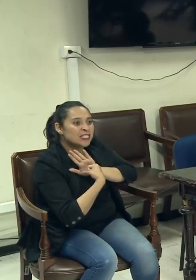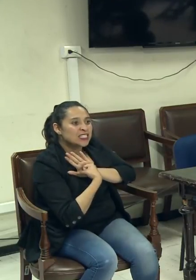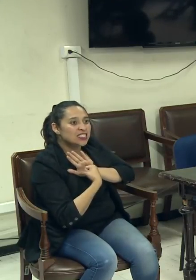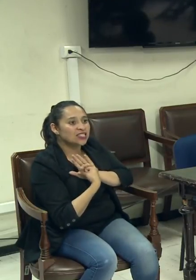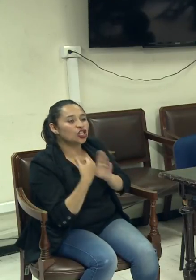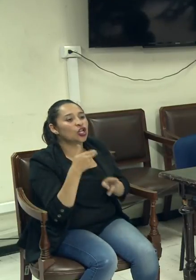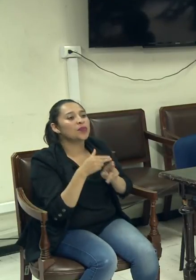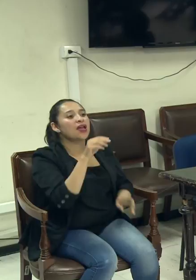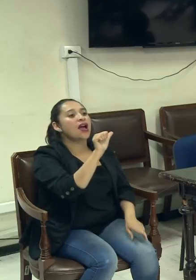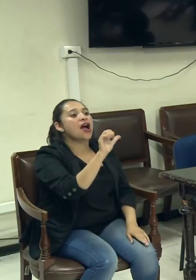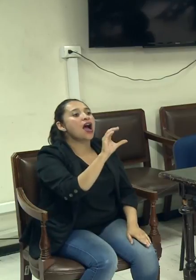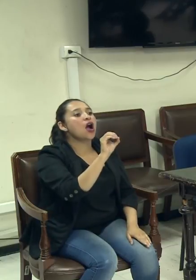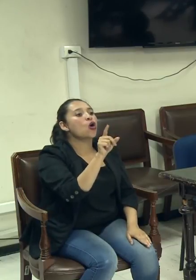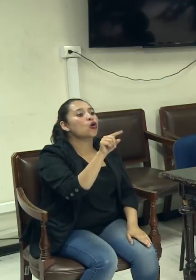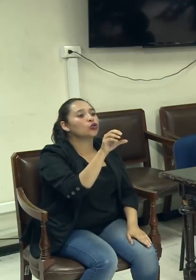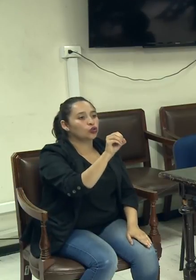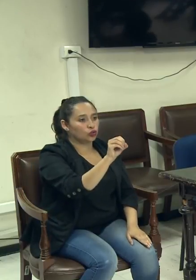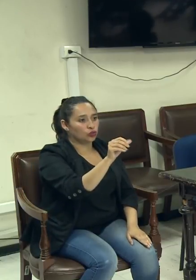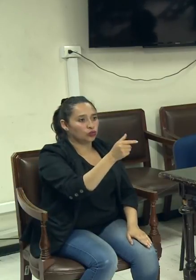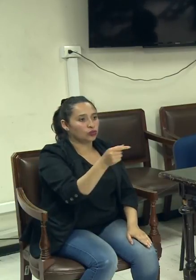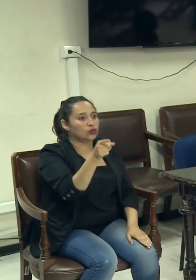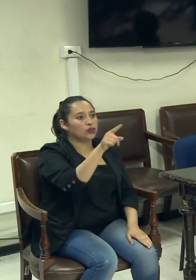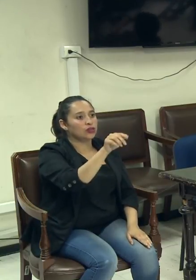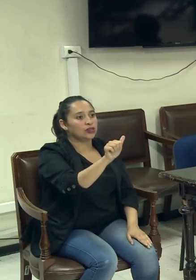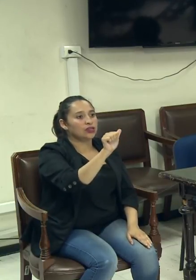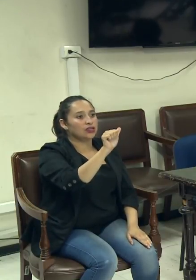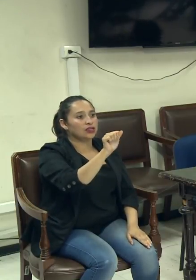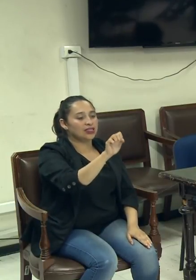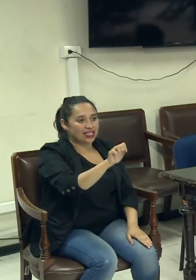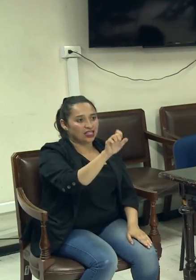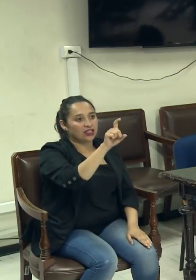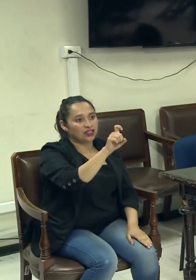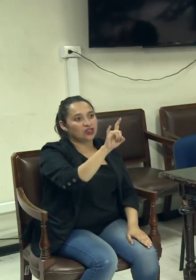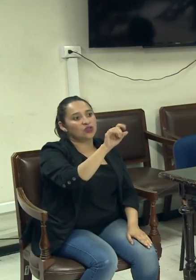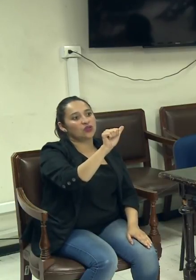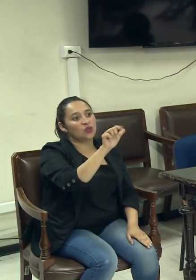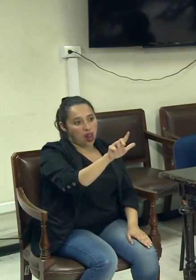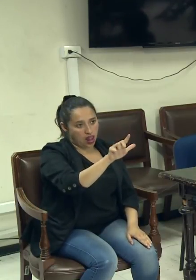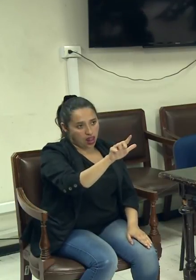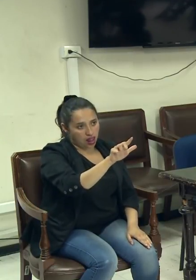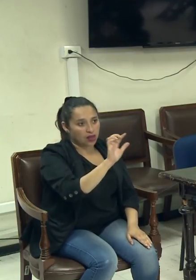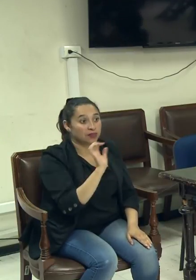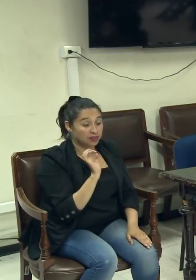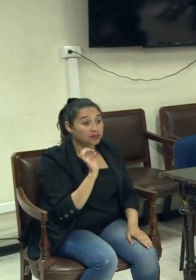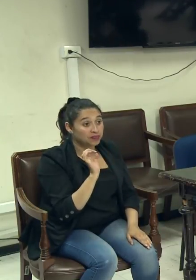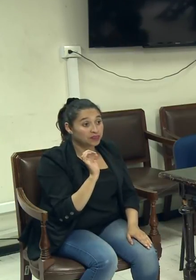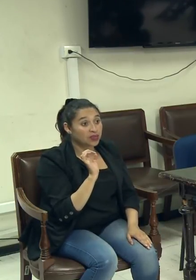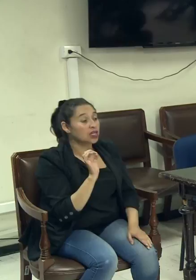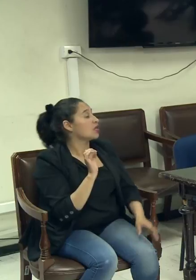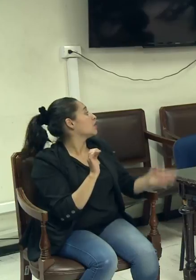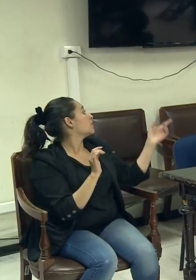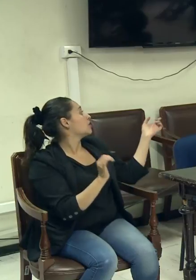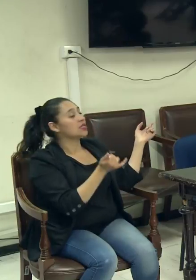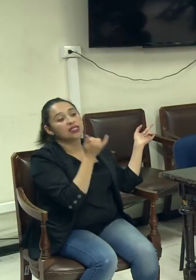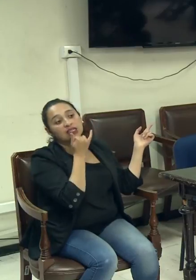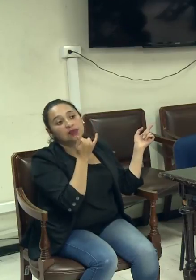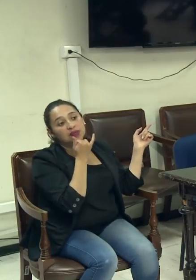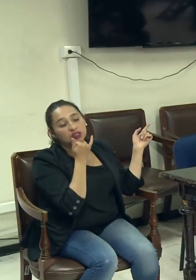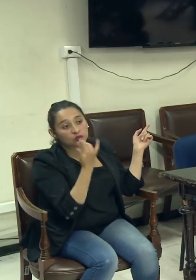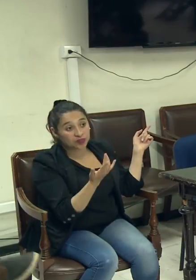Primera reacción de esta feminista: no, no puede ser, Enrique, no. ¿Qué va? Es un hombre